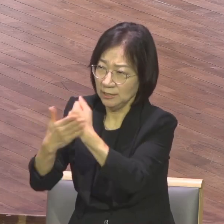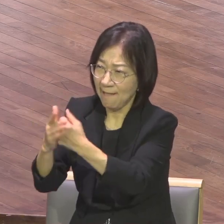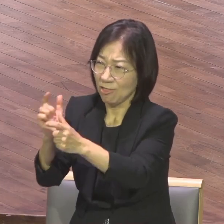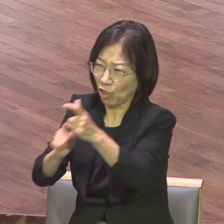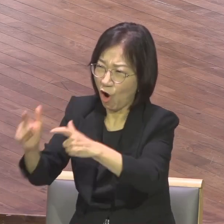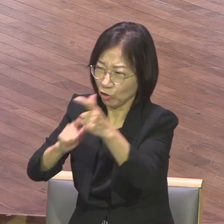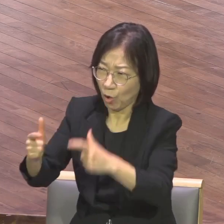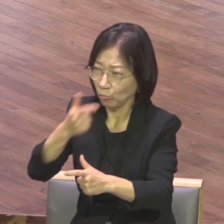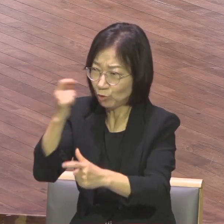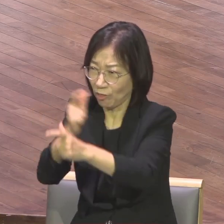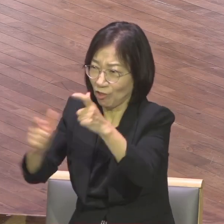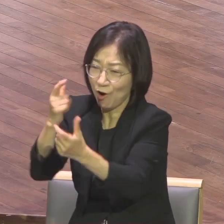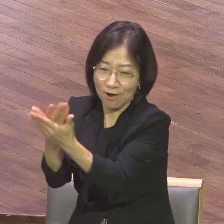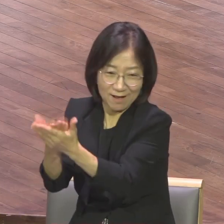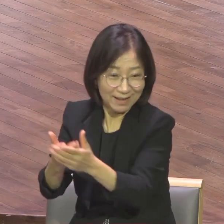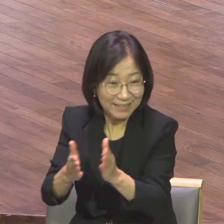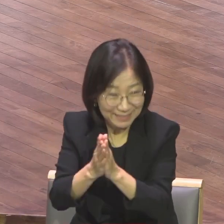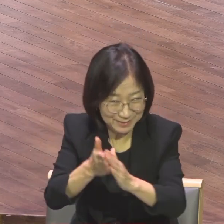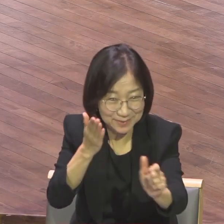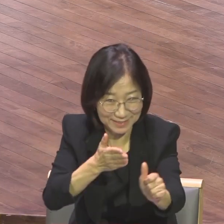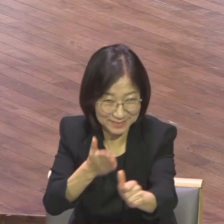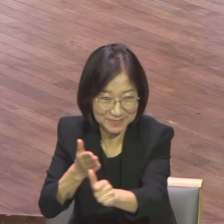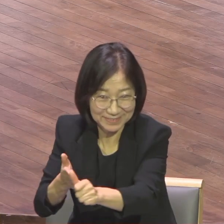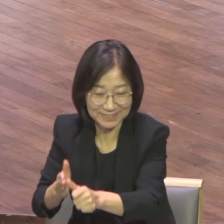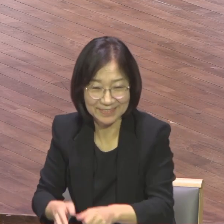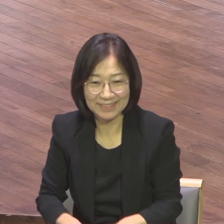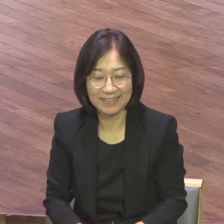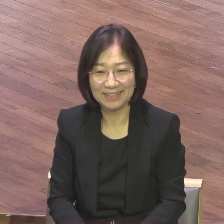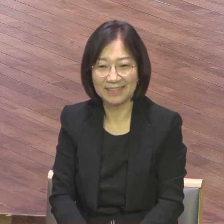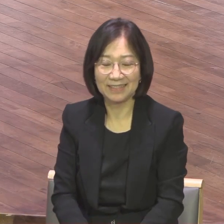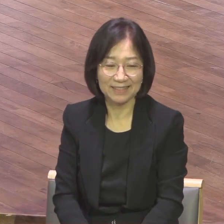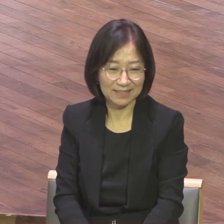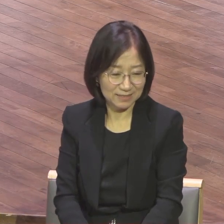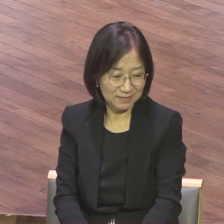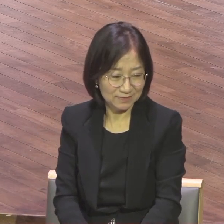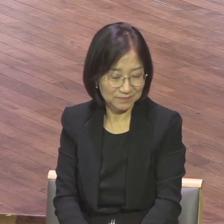주십시오. 아멘. 그런데요.